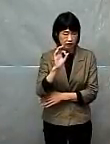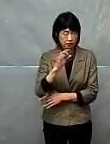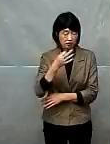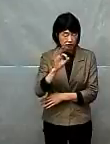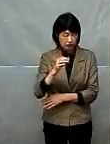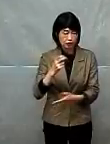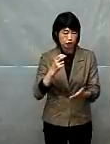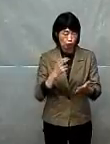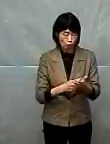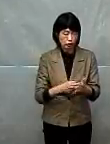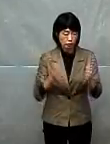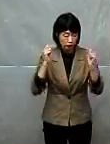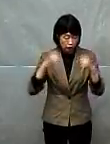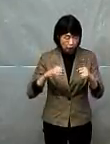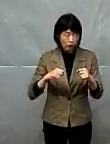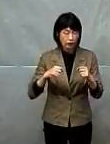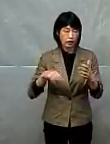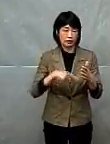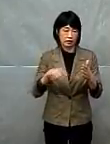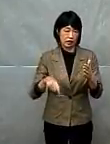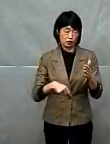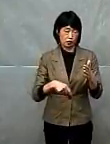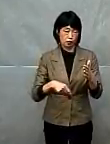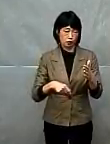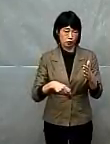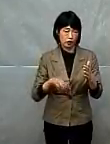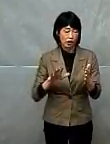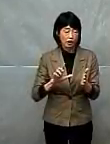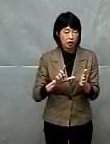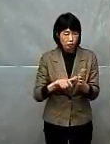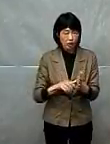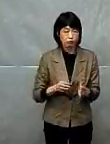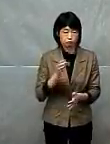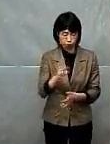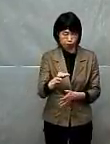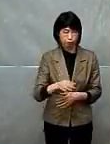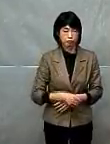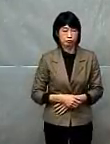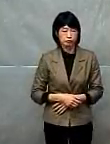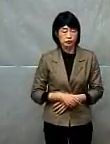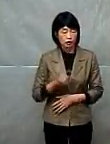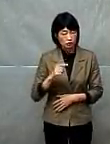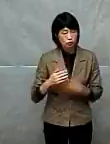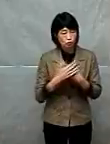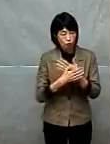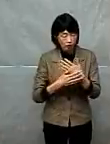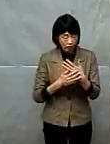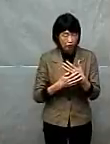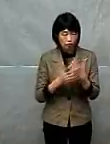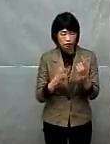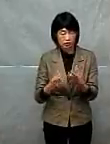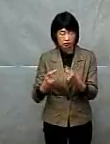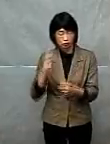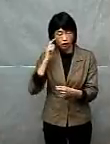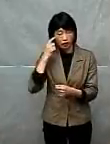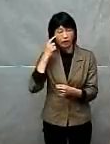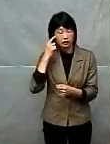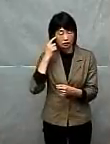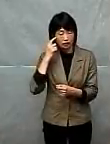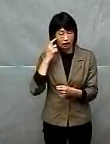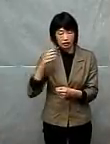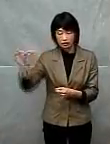てということになります。そういったことをきちんと考えながら、請求があったものについ